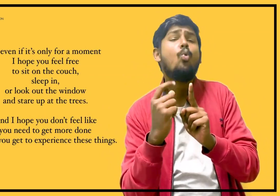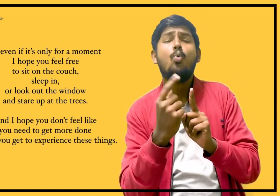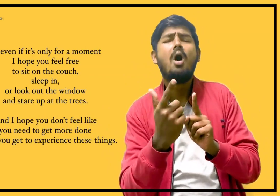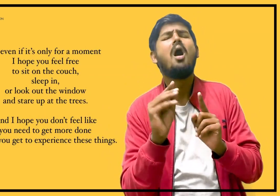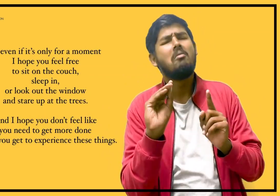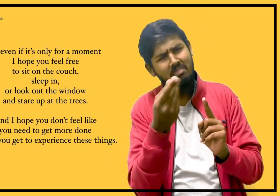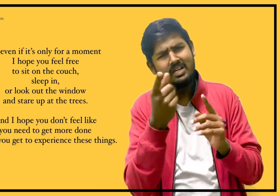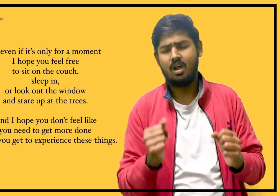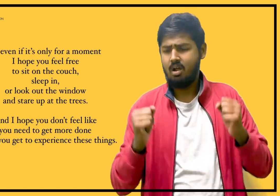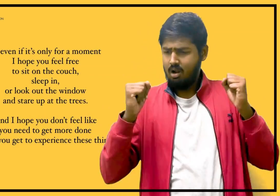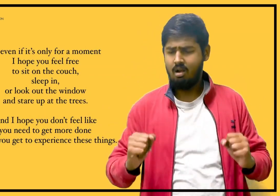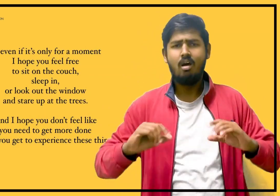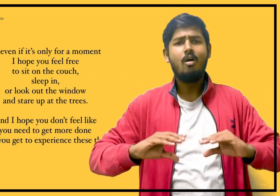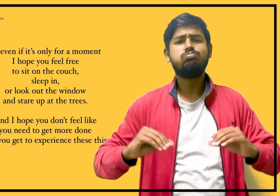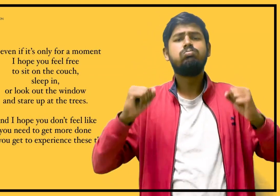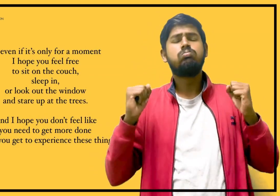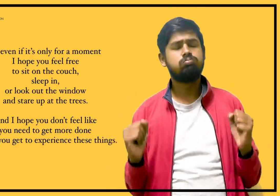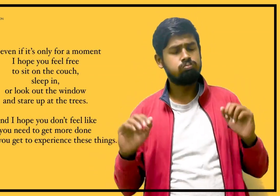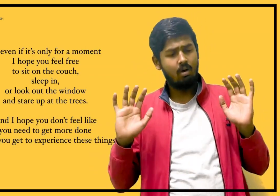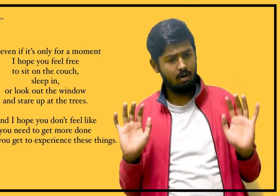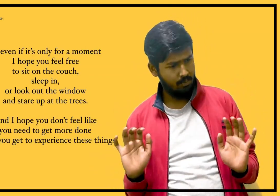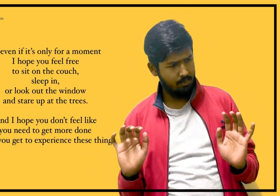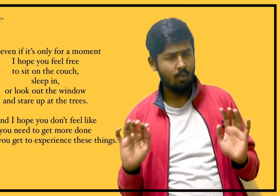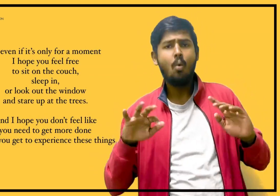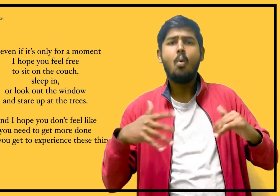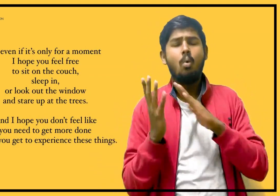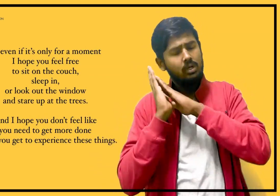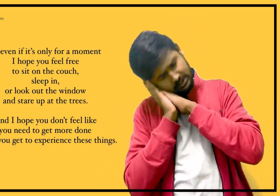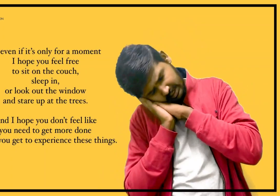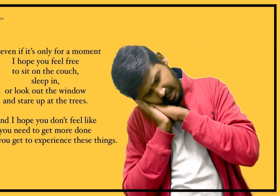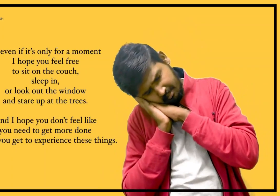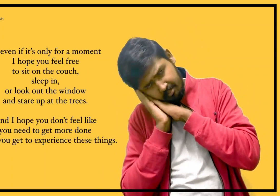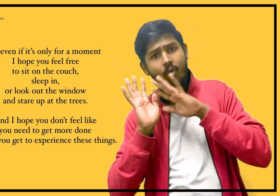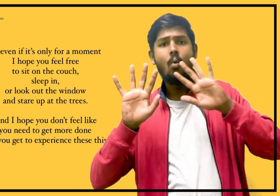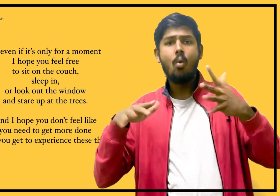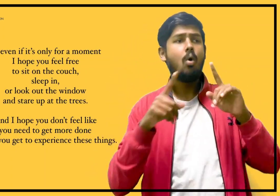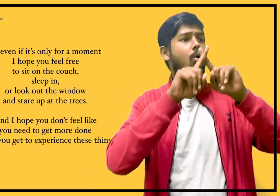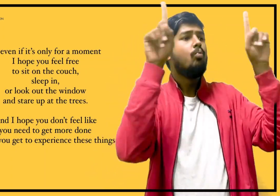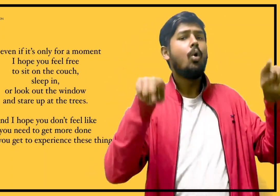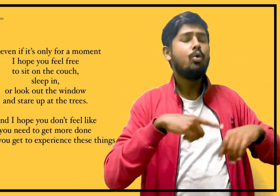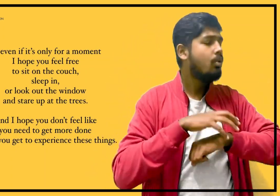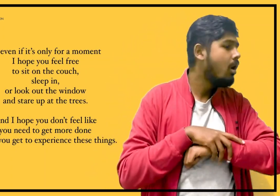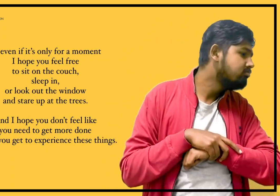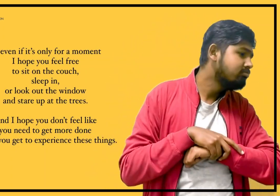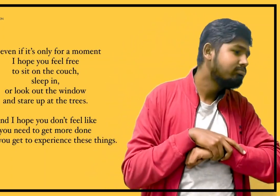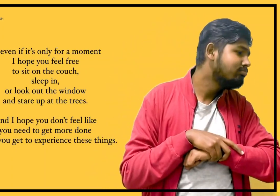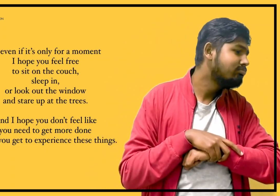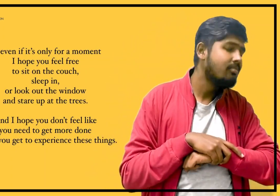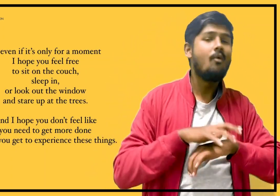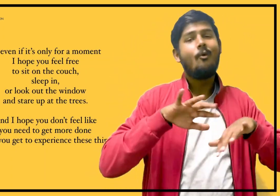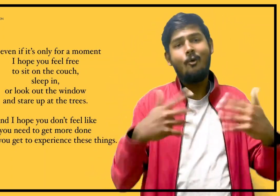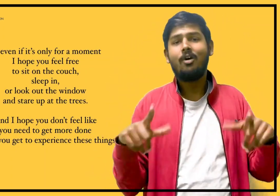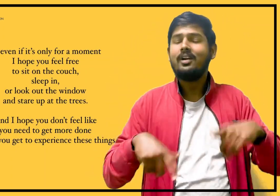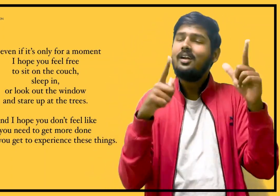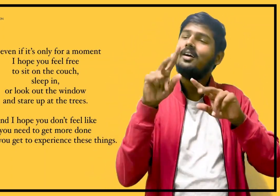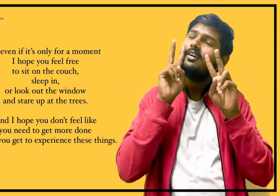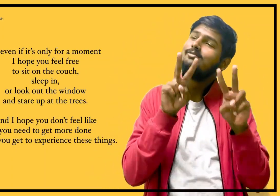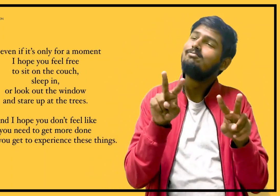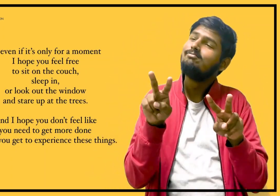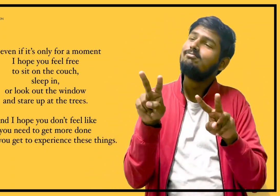कोई भी कुछ पूछे आपसे कि आप खाली हैं, कुछ कर रहे हैं, अगर आपको लगता है कि आप सोना चाहते हैं, आप बालकनी से बाहर देखना चाहते